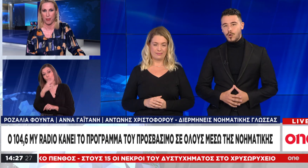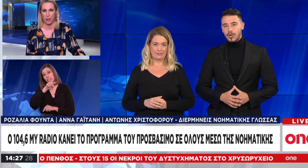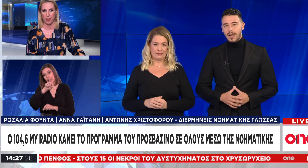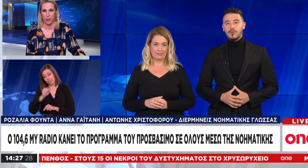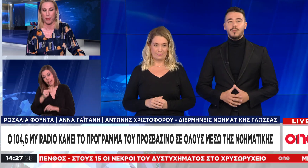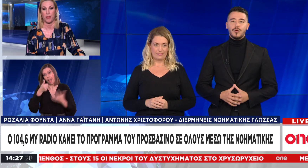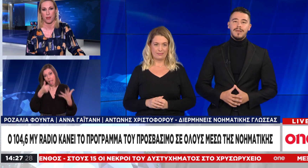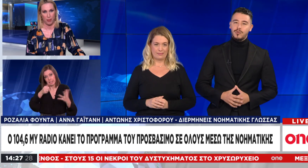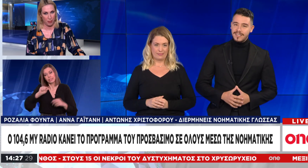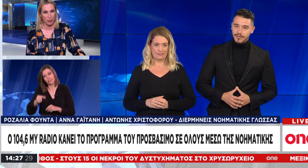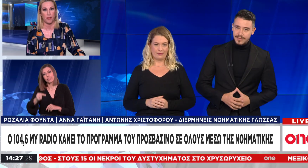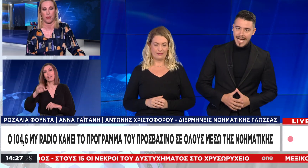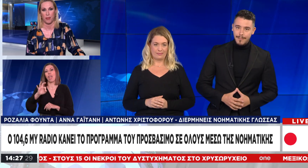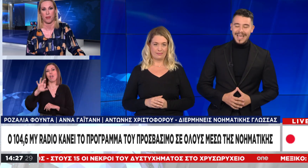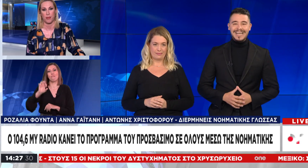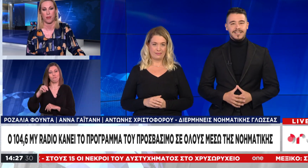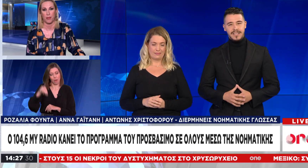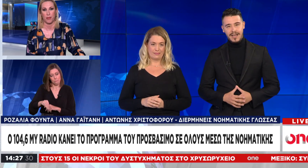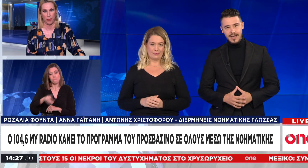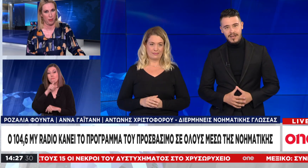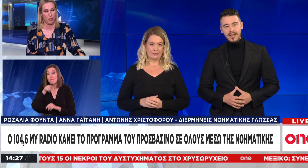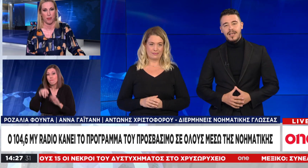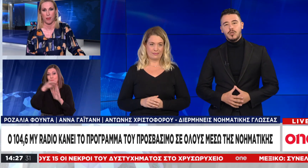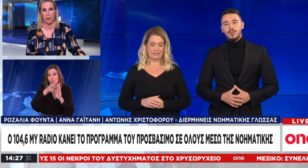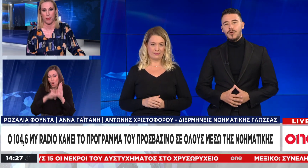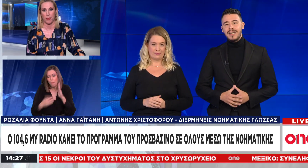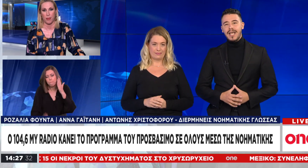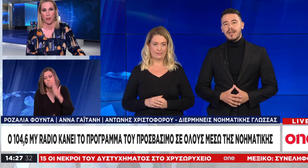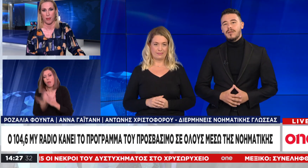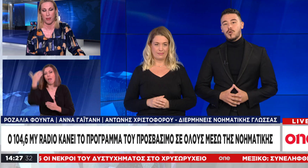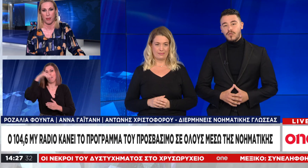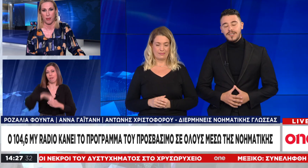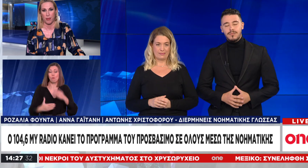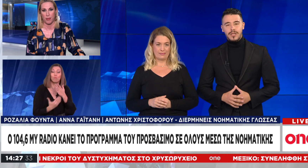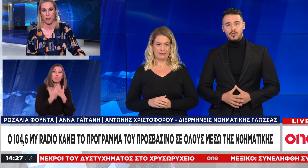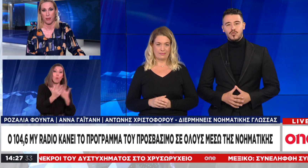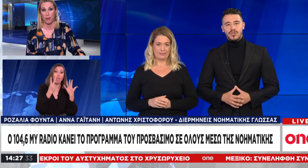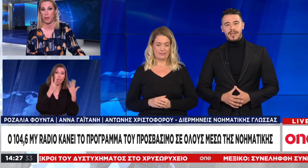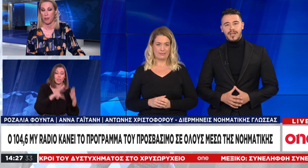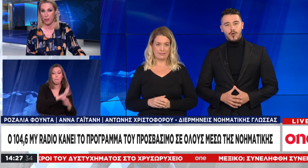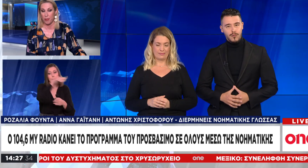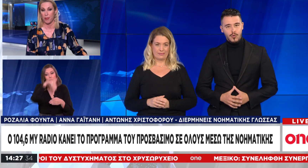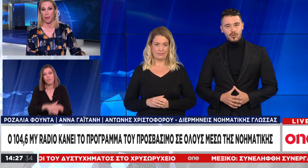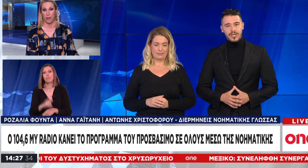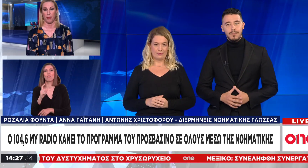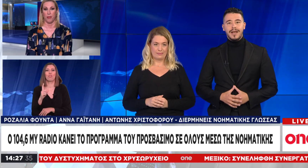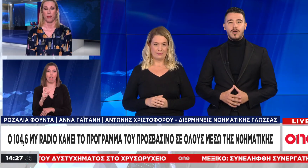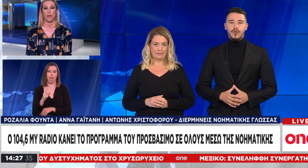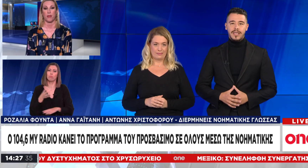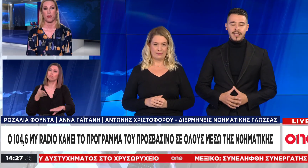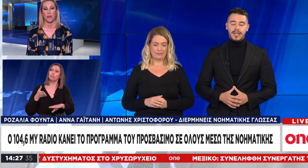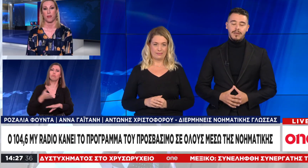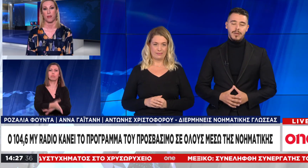το πρόγραμμα από το πρωί από τις 7 μέχρι τις 10 το οποίο είναι προσβάσιμο για τους κωφούς η